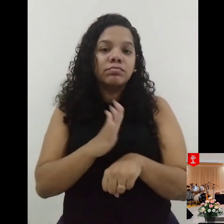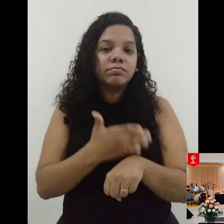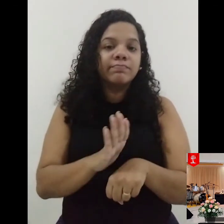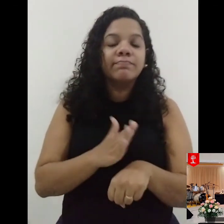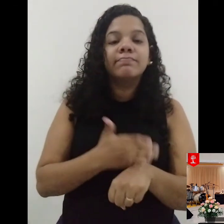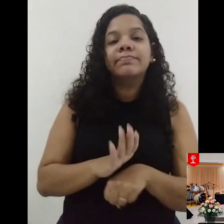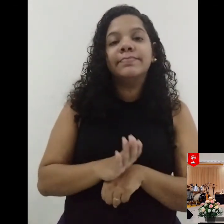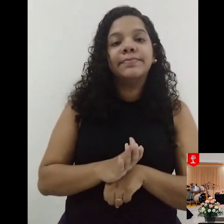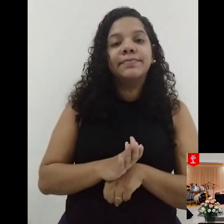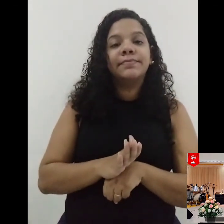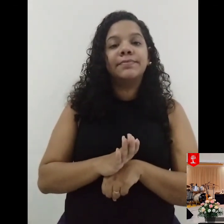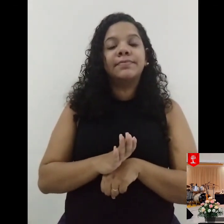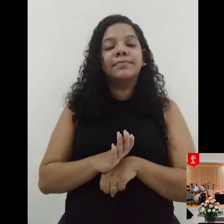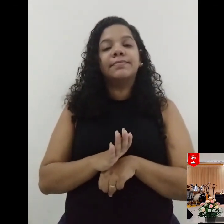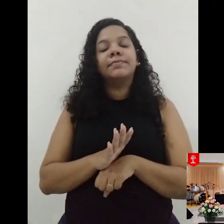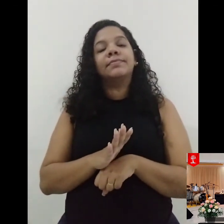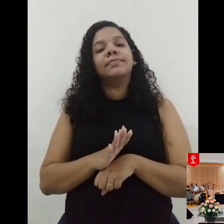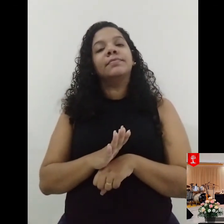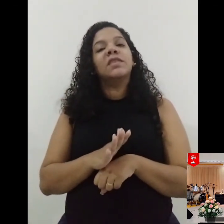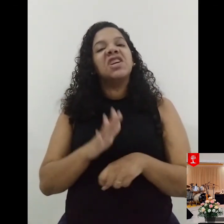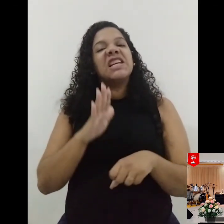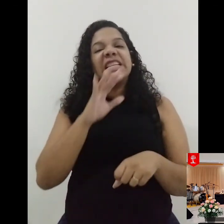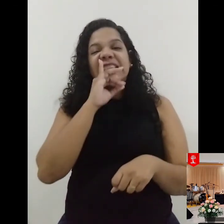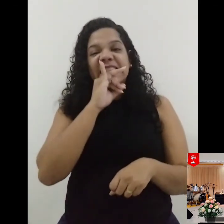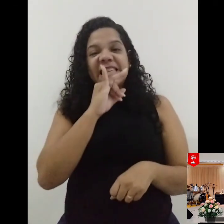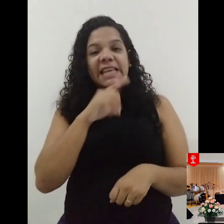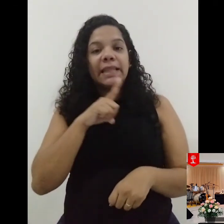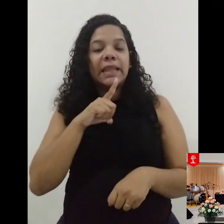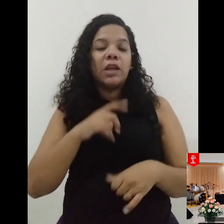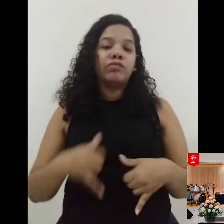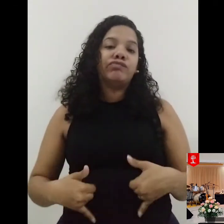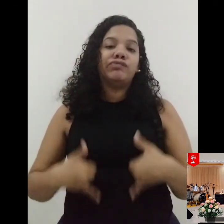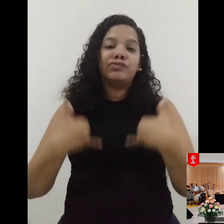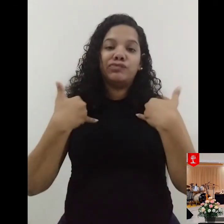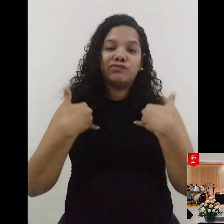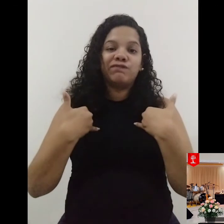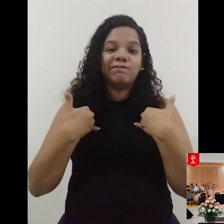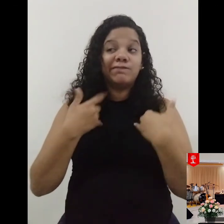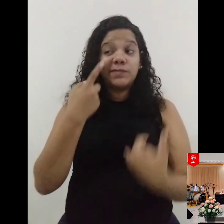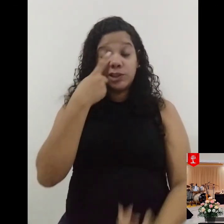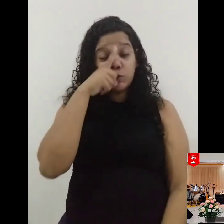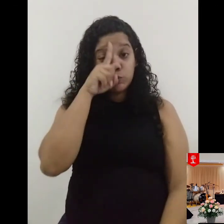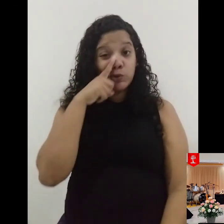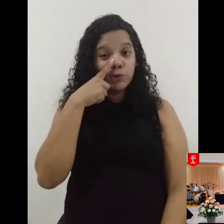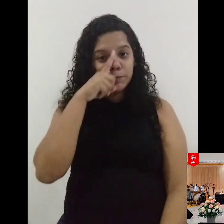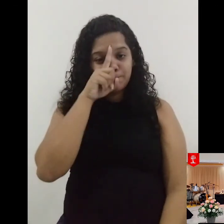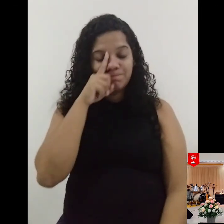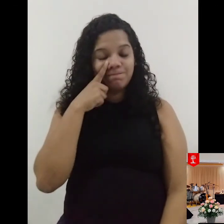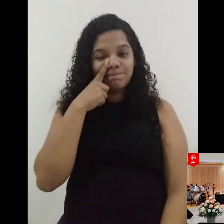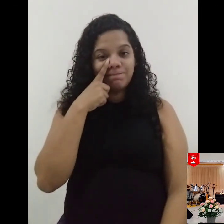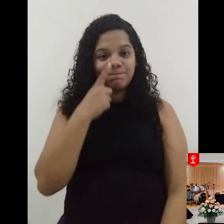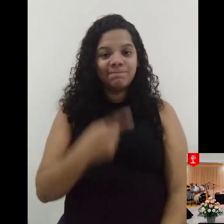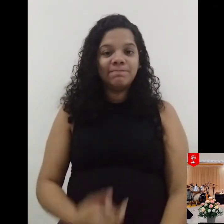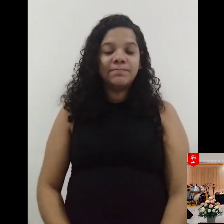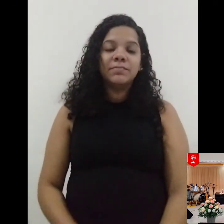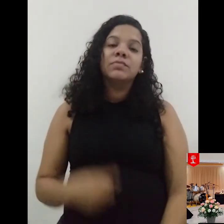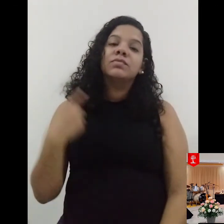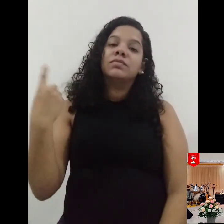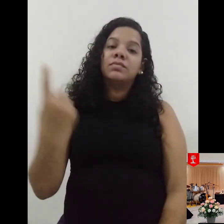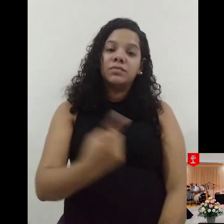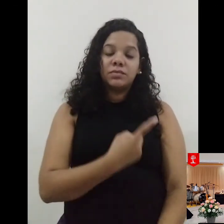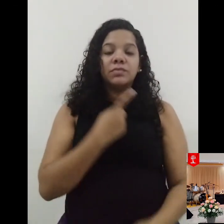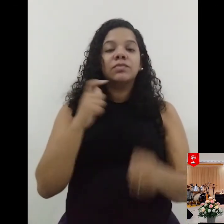Deus, nós te louvamos porque o Senhor tem nos tratado e nos ensinado através da tua